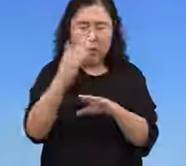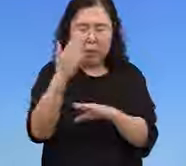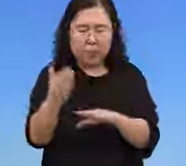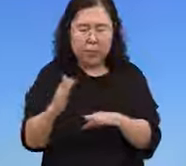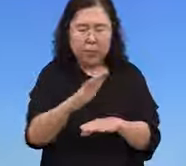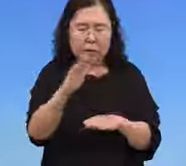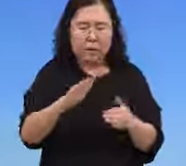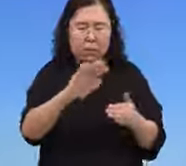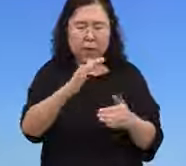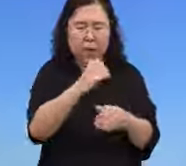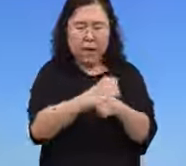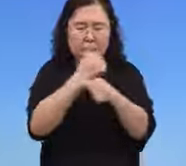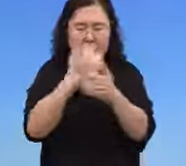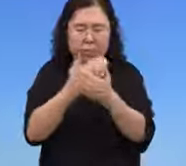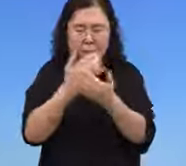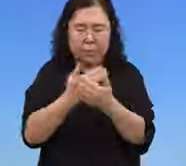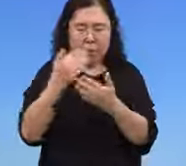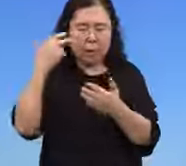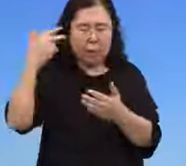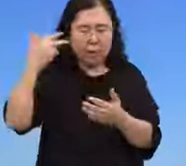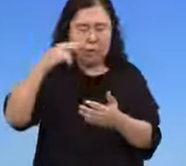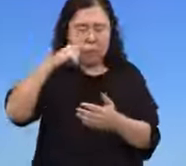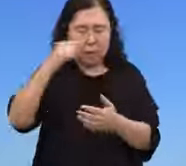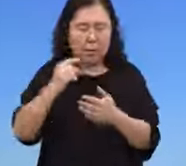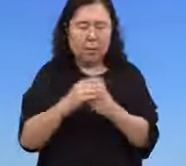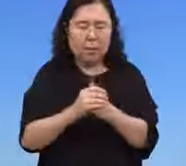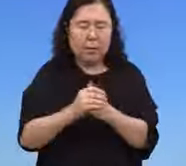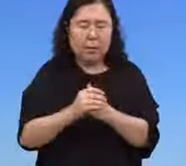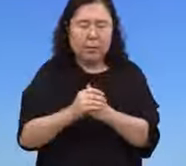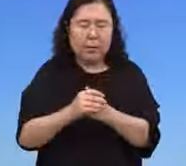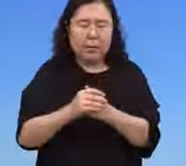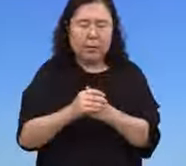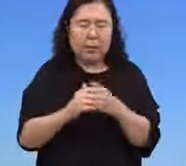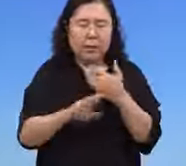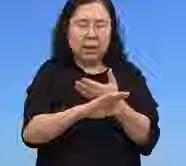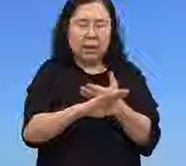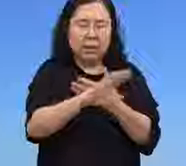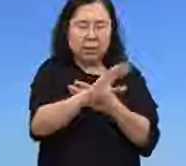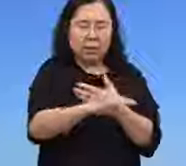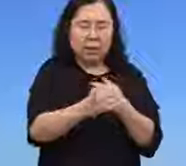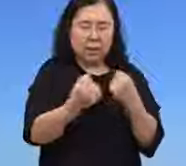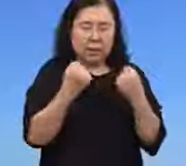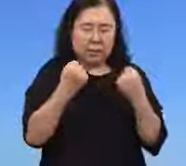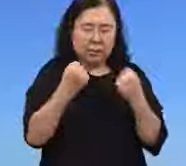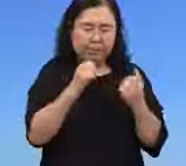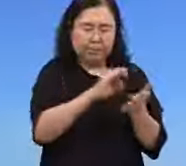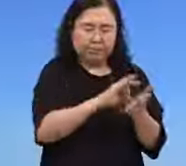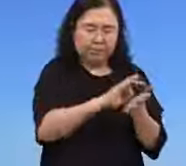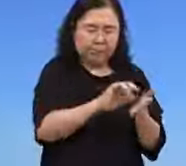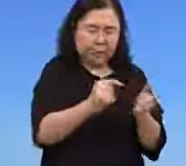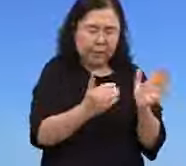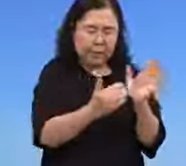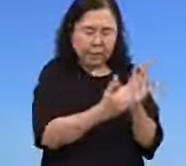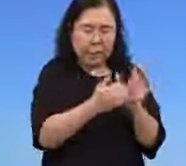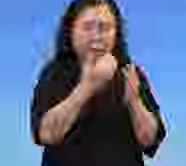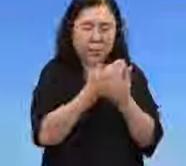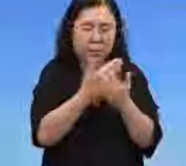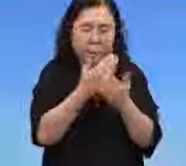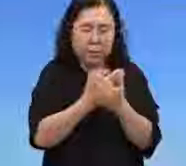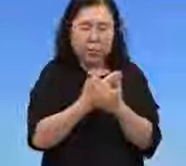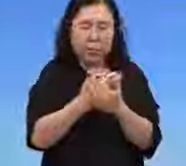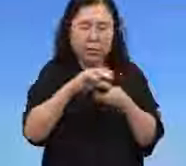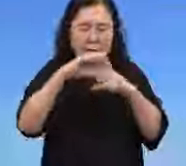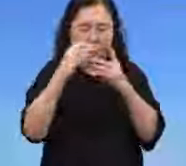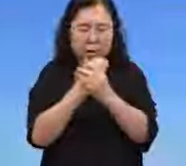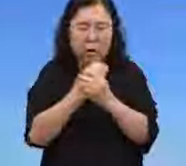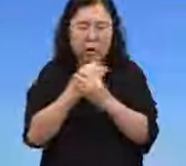저희들이 되도록 인도하여 주시옵소서. 이번 한 주간도 엉뚱한 곳에 에너지를 쓰지 않도록 막아주시고,